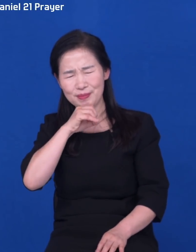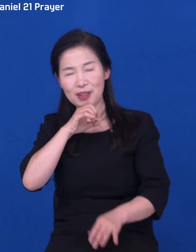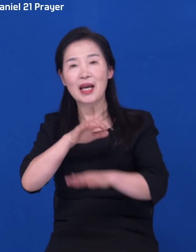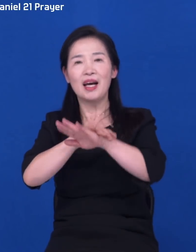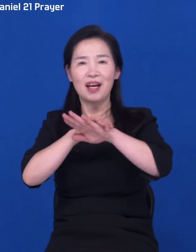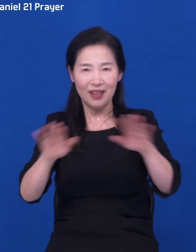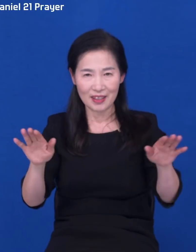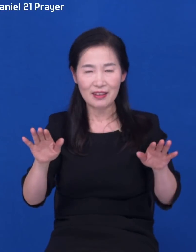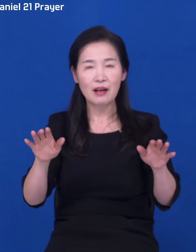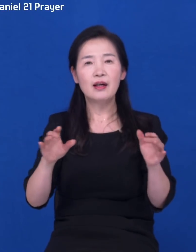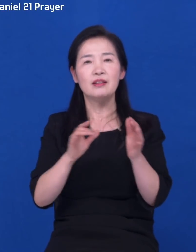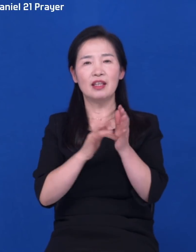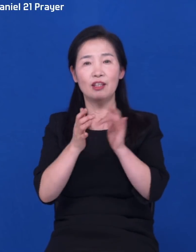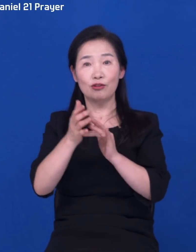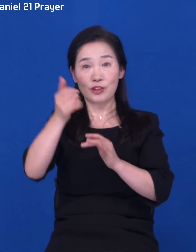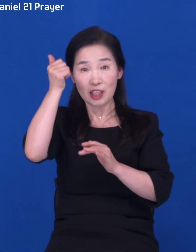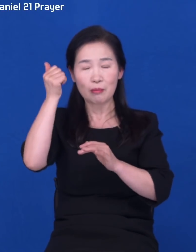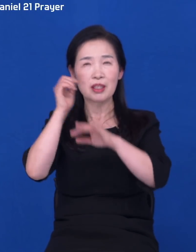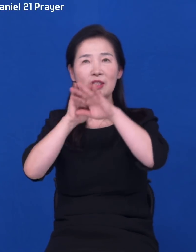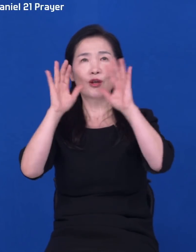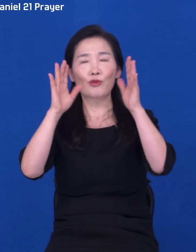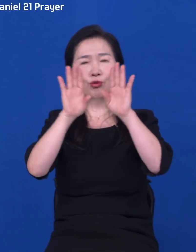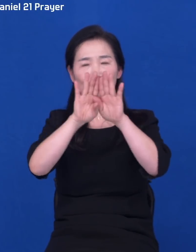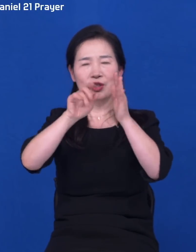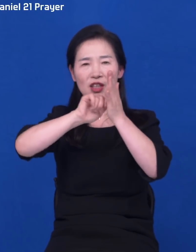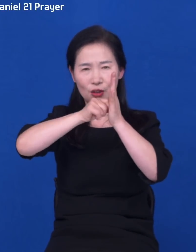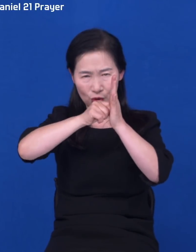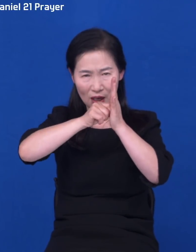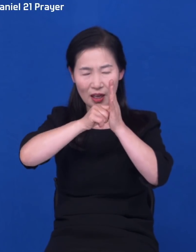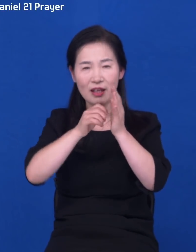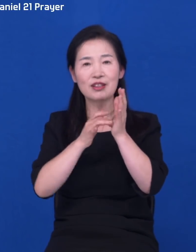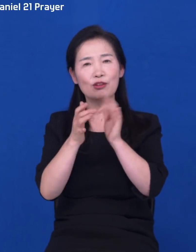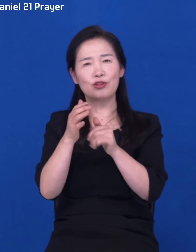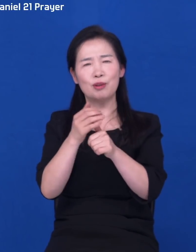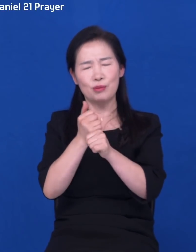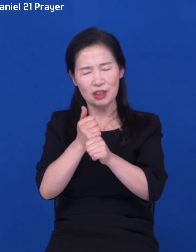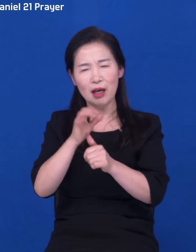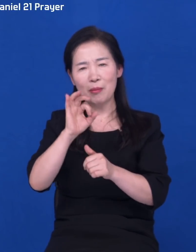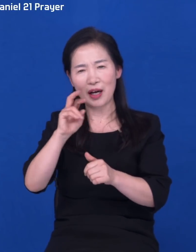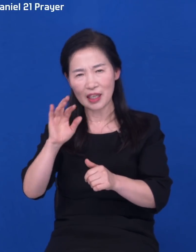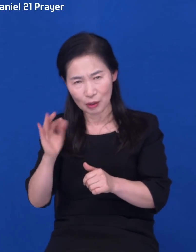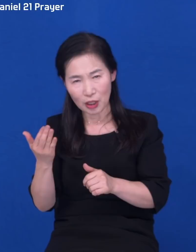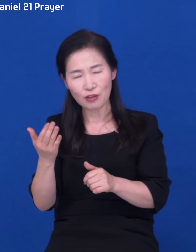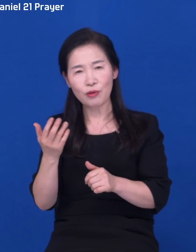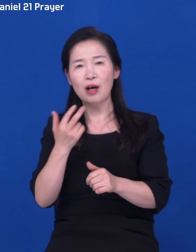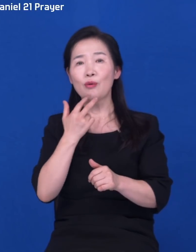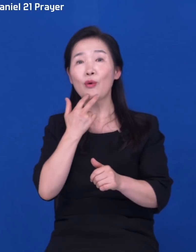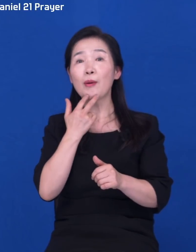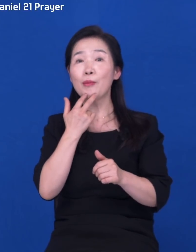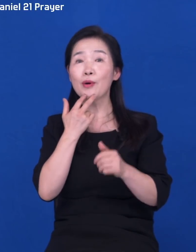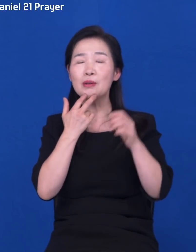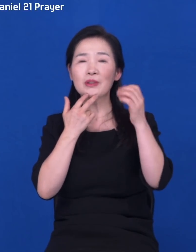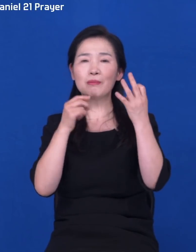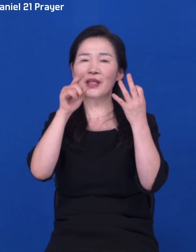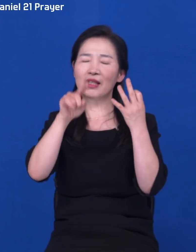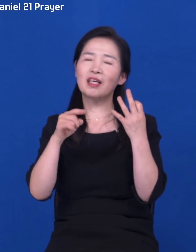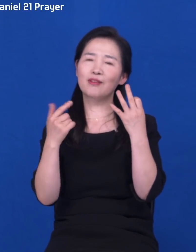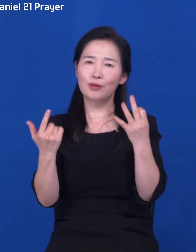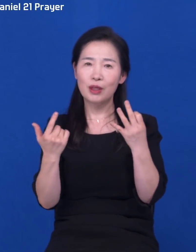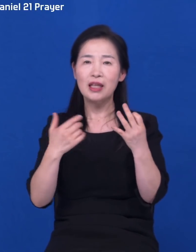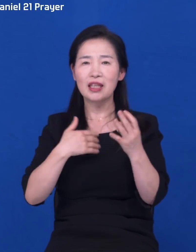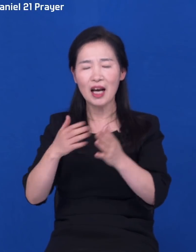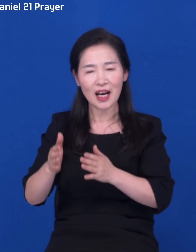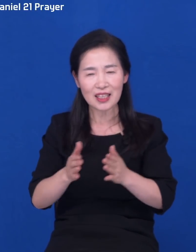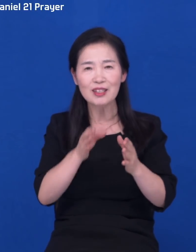거기서 풀어져서 예수를 붙잡아서 갈 수 있구나. 거기에 이제 요한복음 14장 6절에도 내가 길이요 진리요